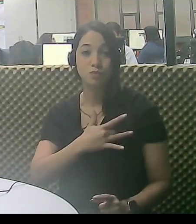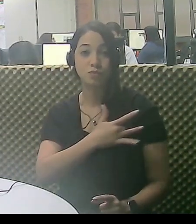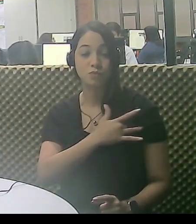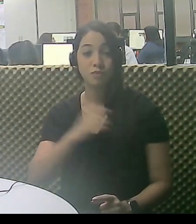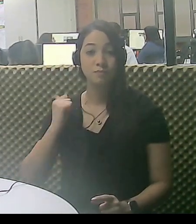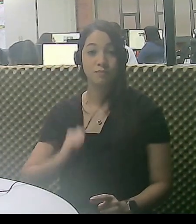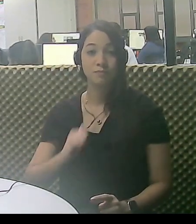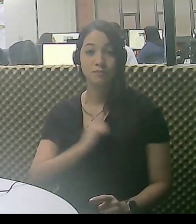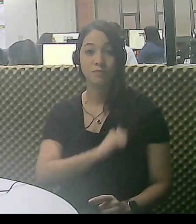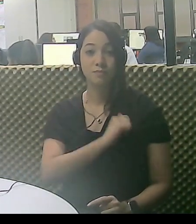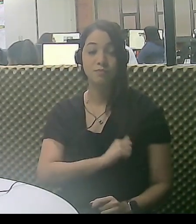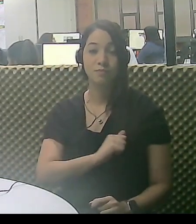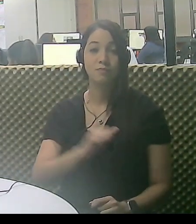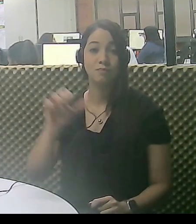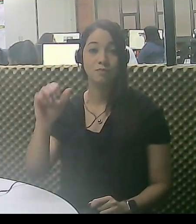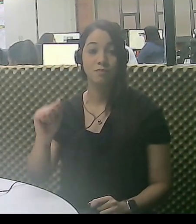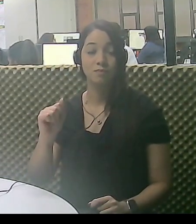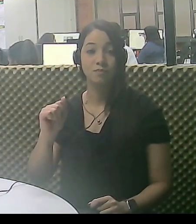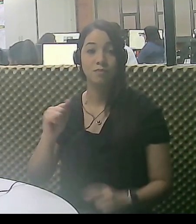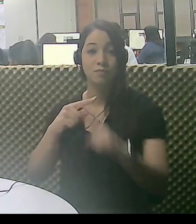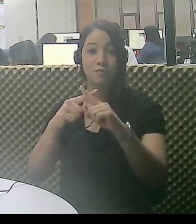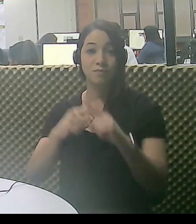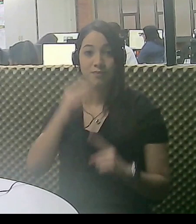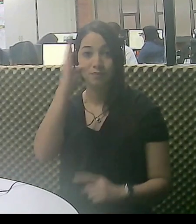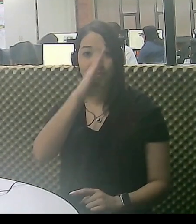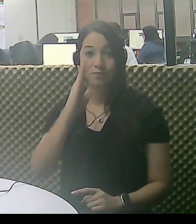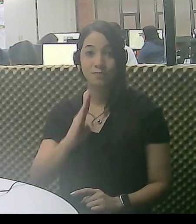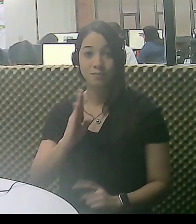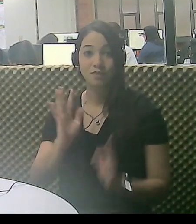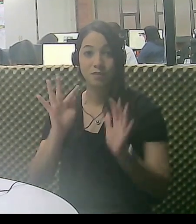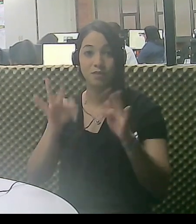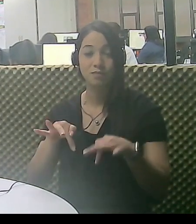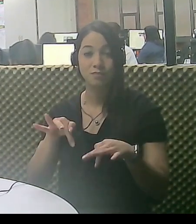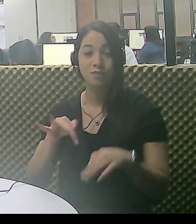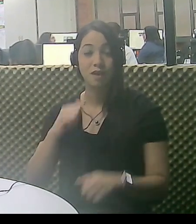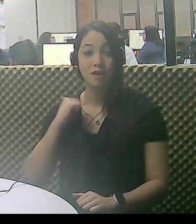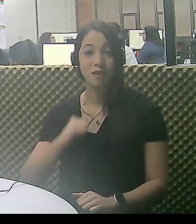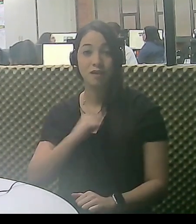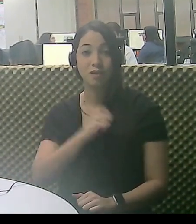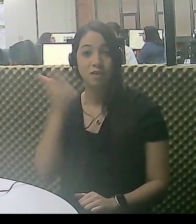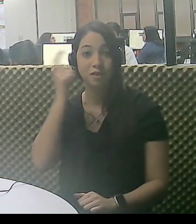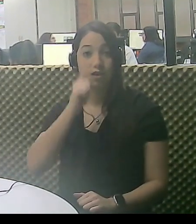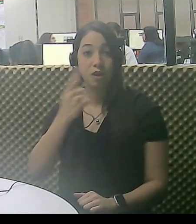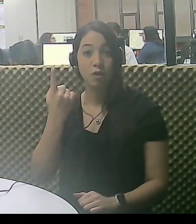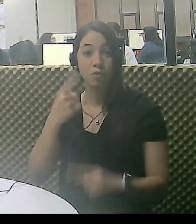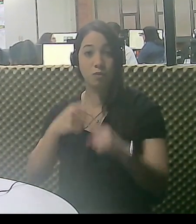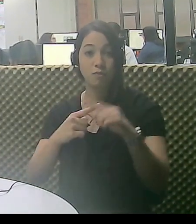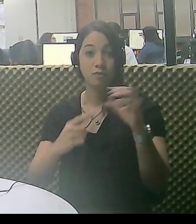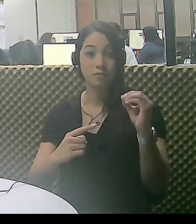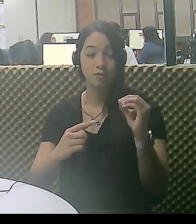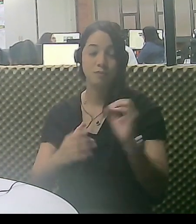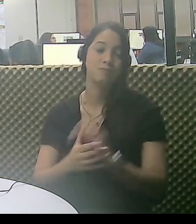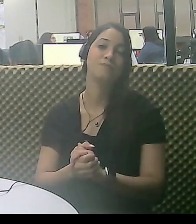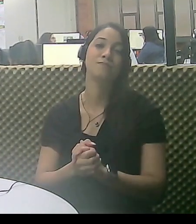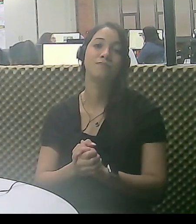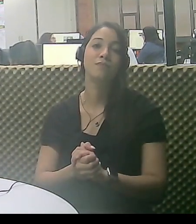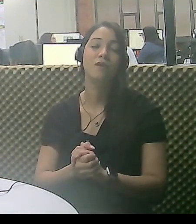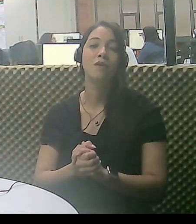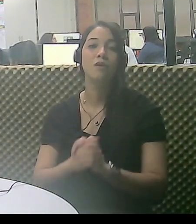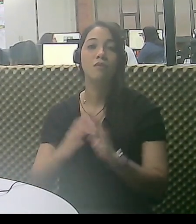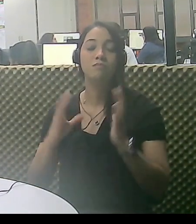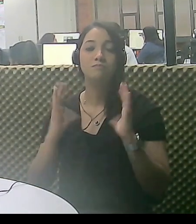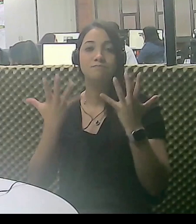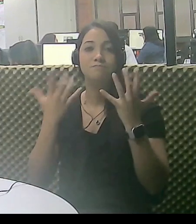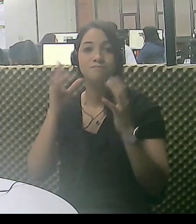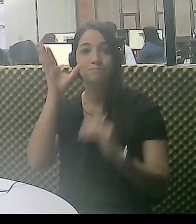pela Série A do Campeonato Brasileiro. A partida terminou 1-0 para o Galo, com gol marcado pelo atacante Hulk. Além de um grande